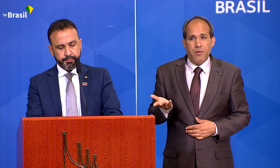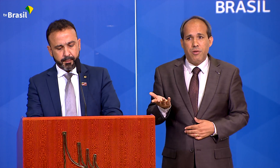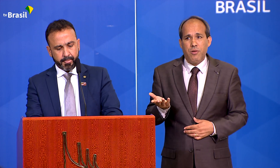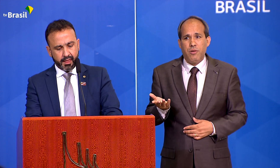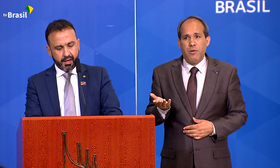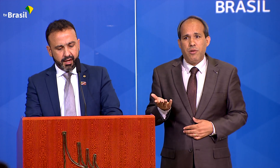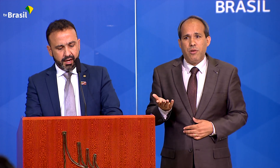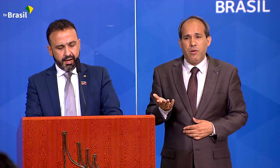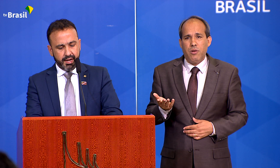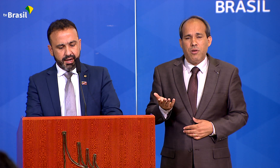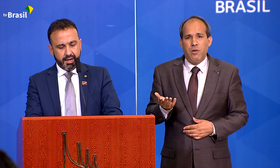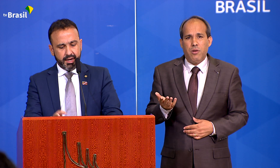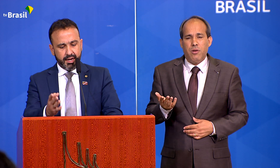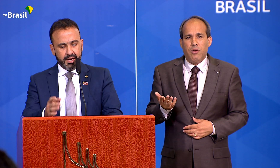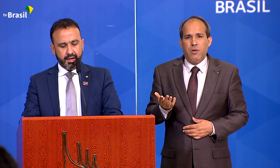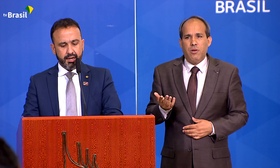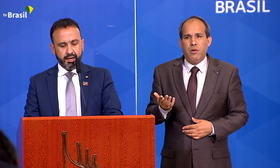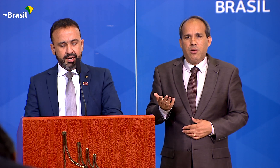foi